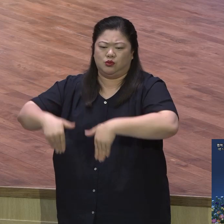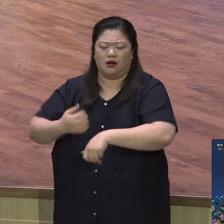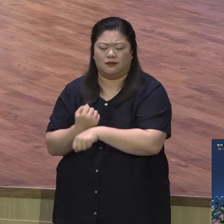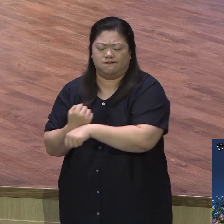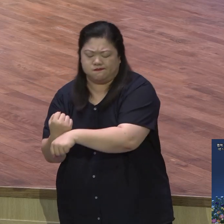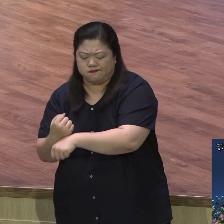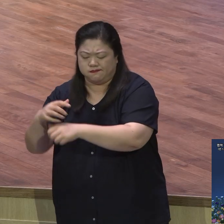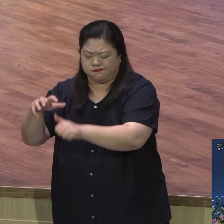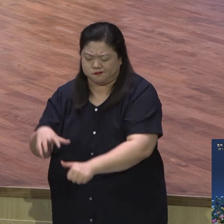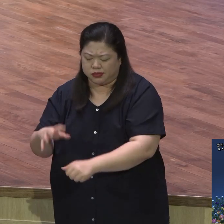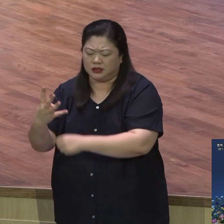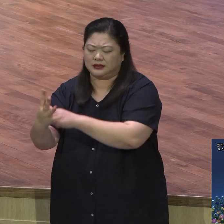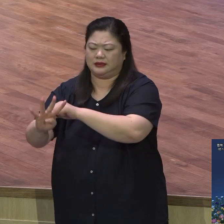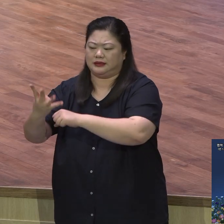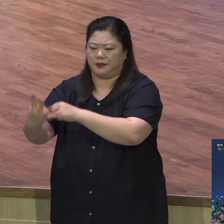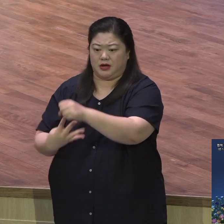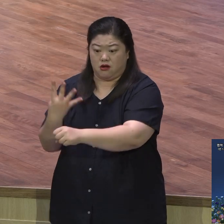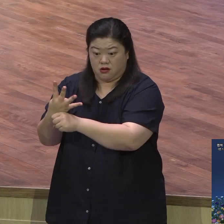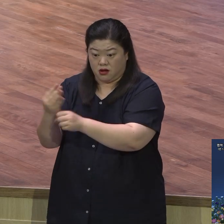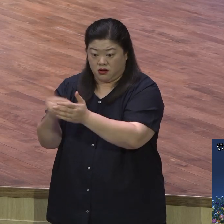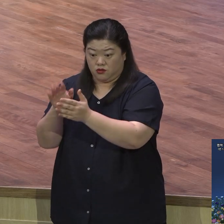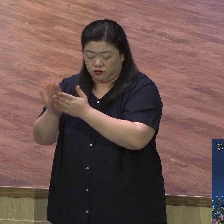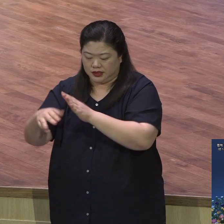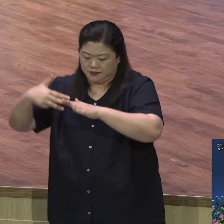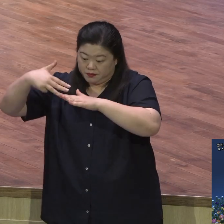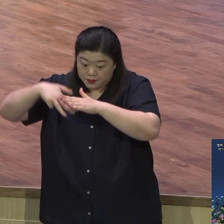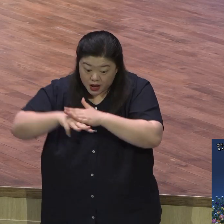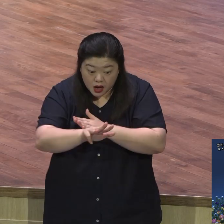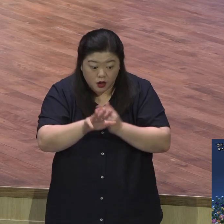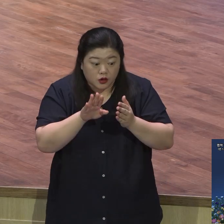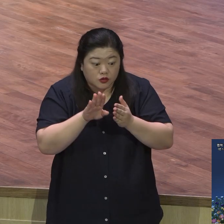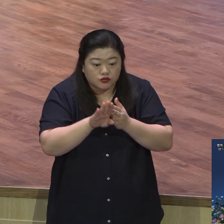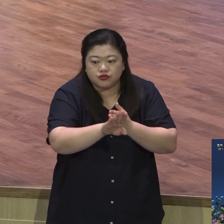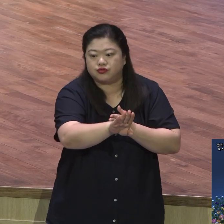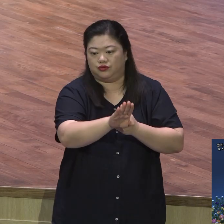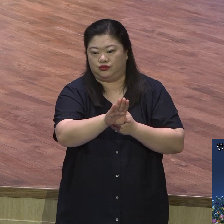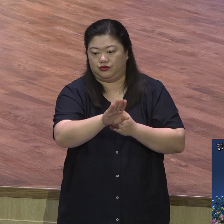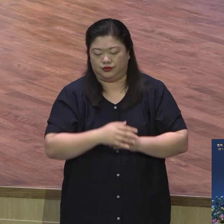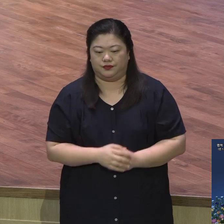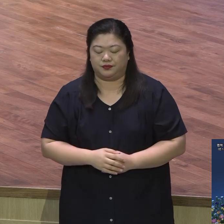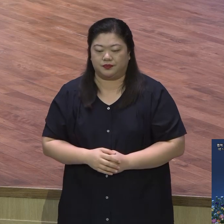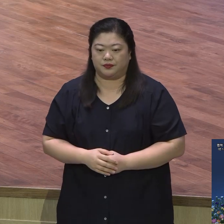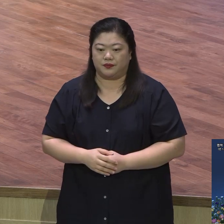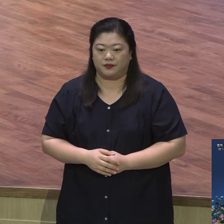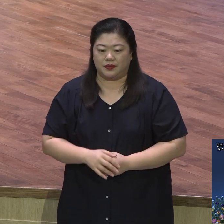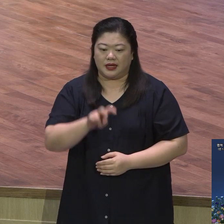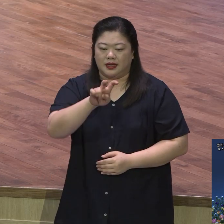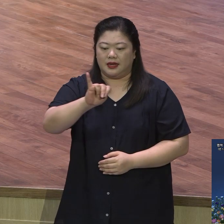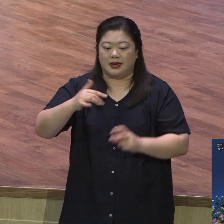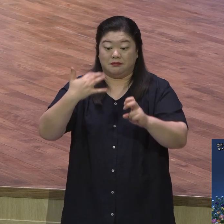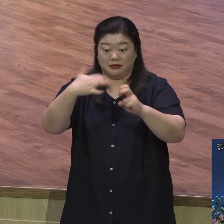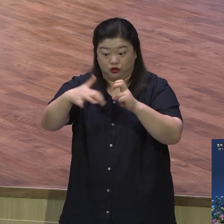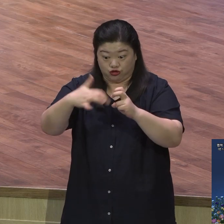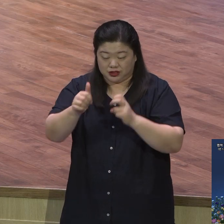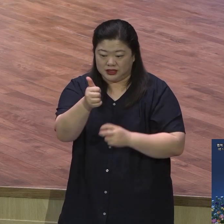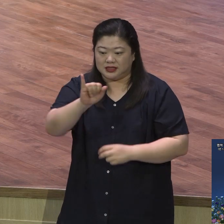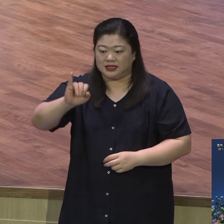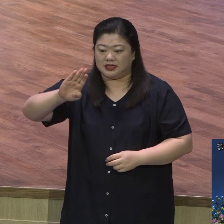갖추게 되는 그런 과정이 여기에 기록이 되어 있습니다. 히브리어로 민숙이를 베마드 바르라고 하는데